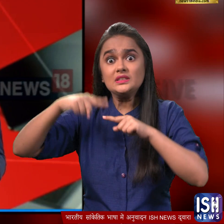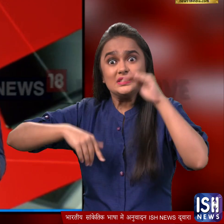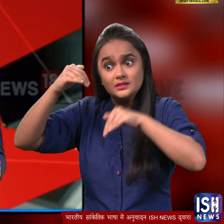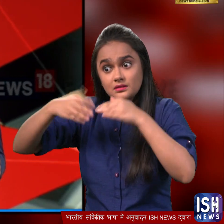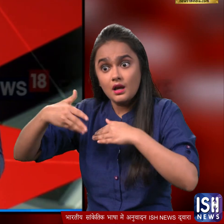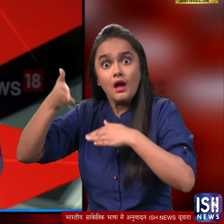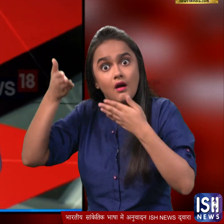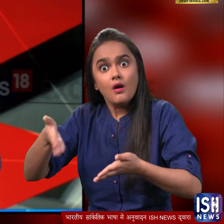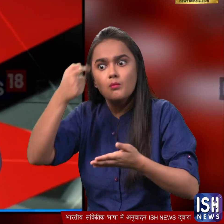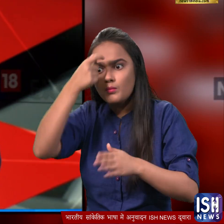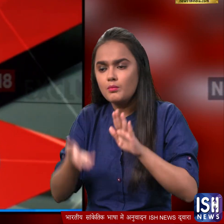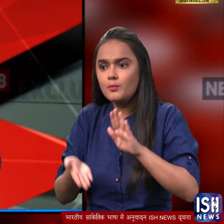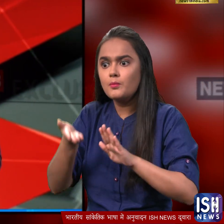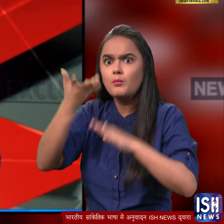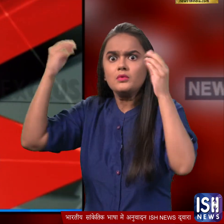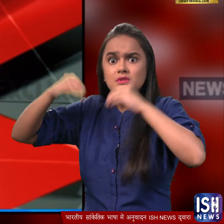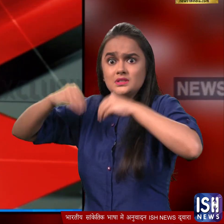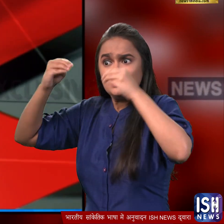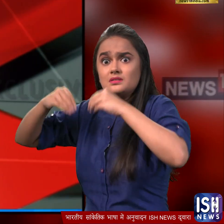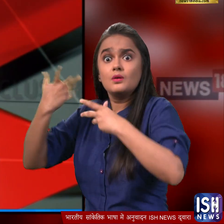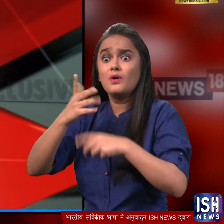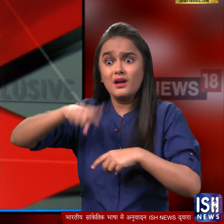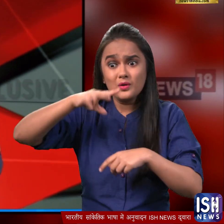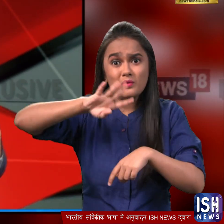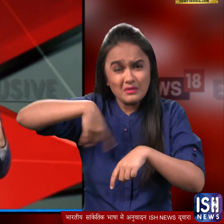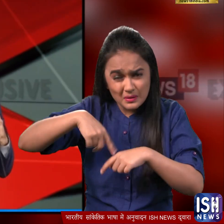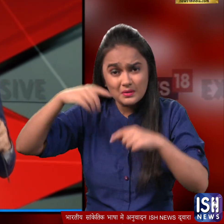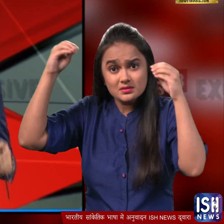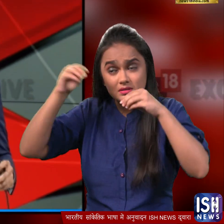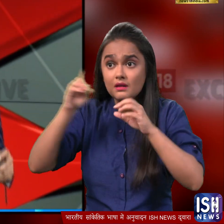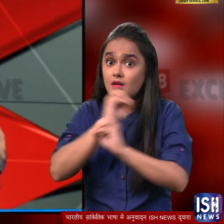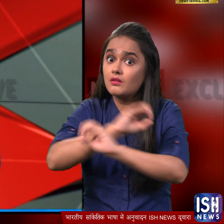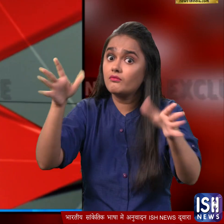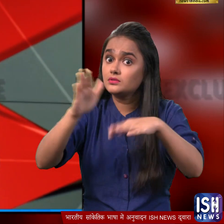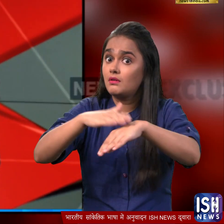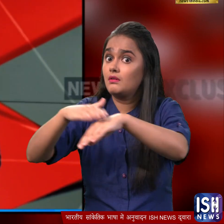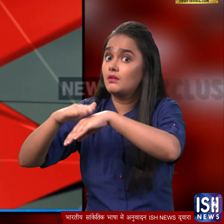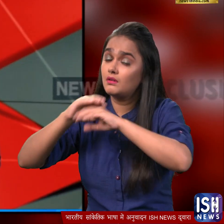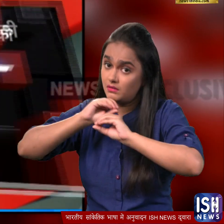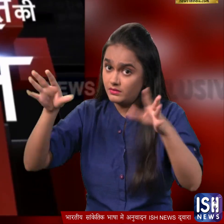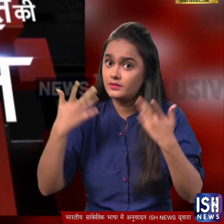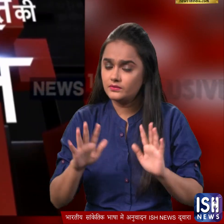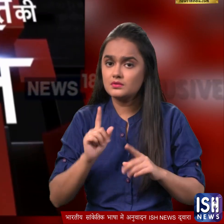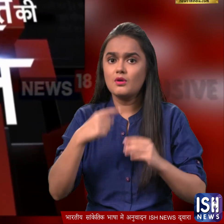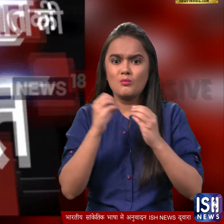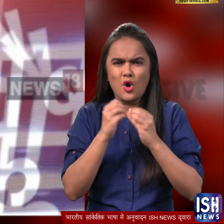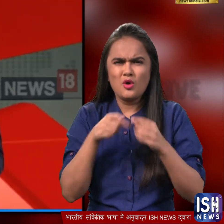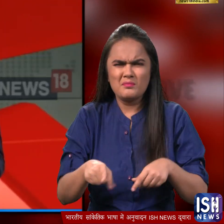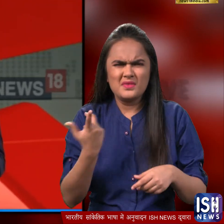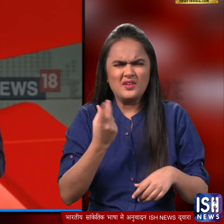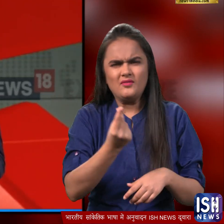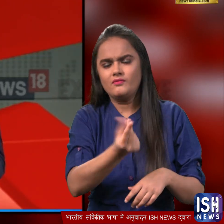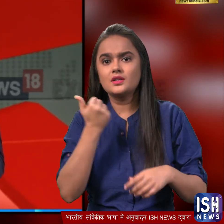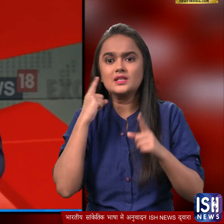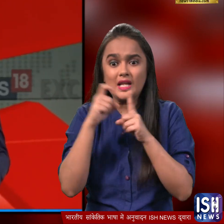सीट पर वोटिंग भी तूफान के संकट में फंसती दिख रही है, क्योंकि अगले 24 घंटे में भी वहां भारी बारिश के अलर्ट जारी किया जा चुका है। मुंबई में तेजी